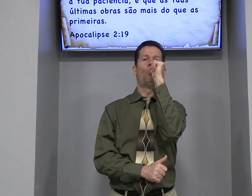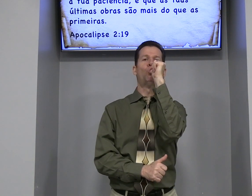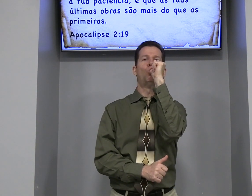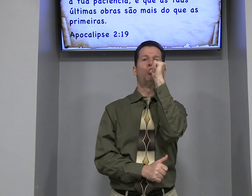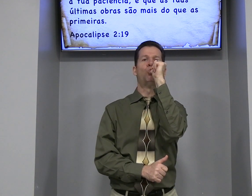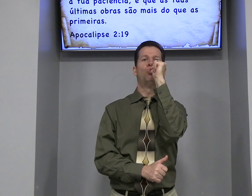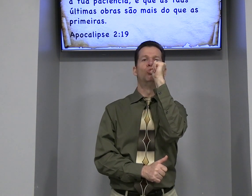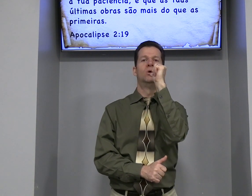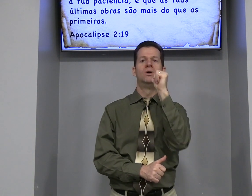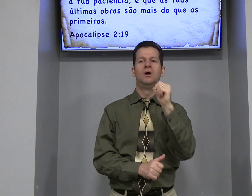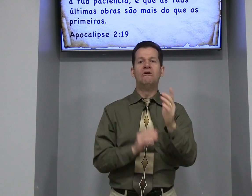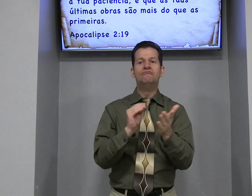fé.